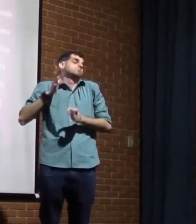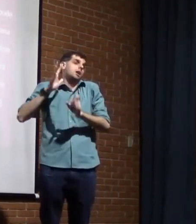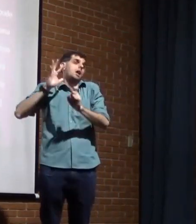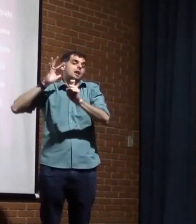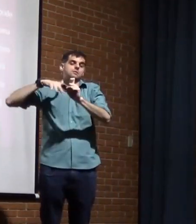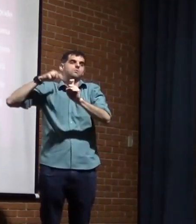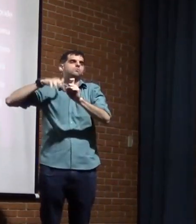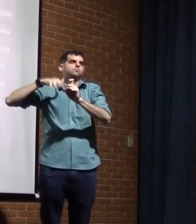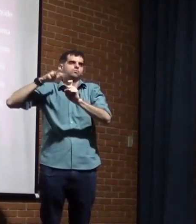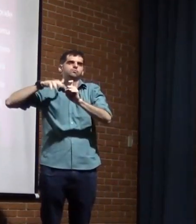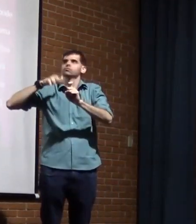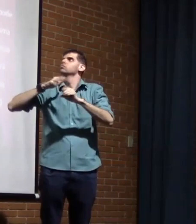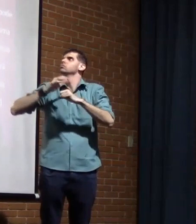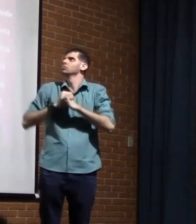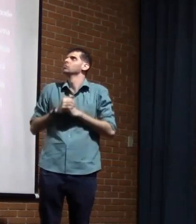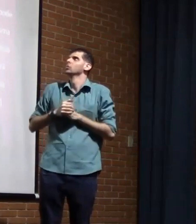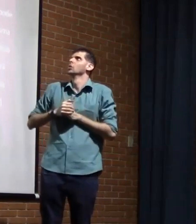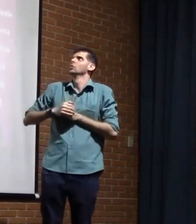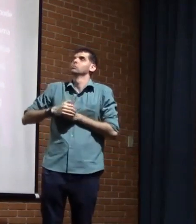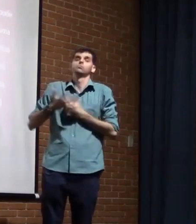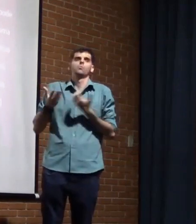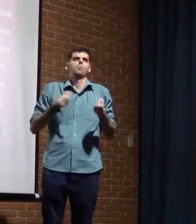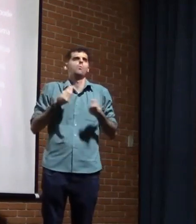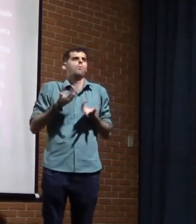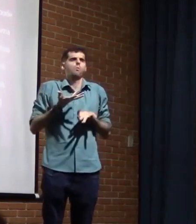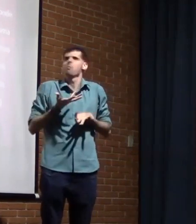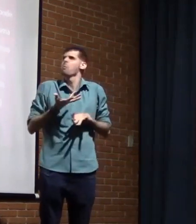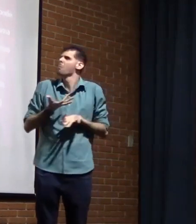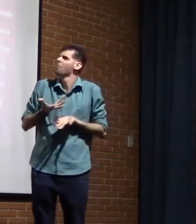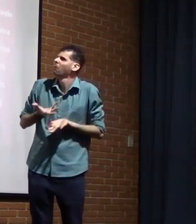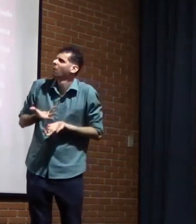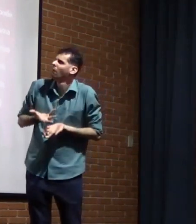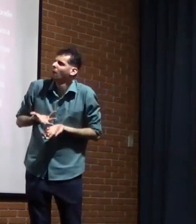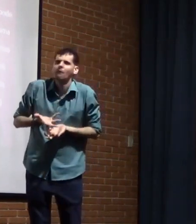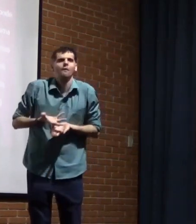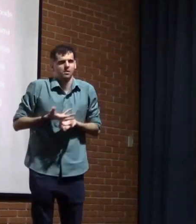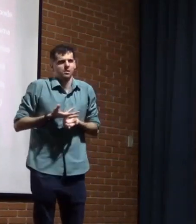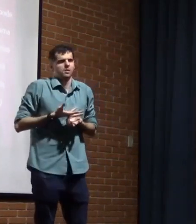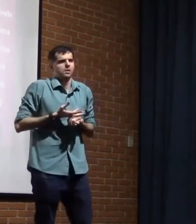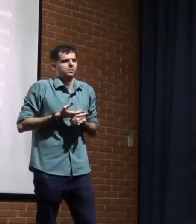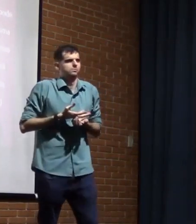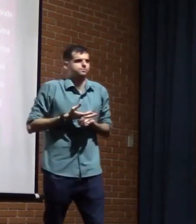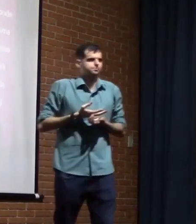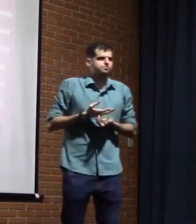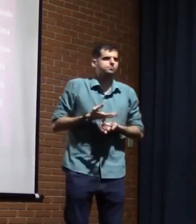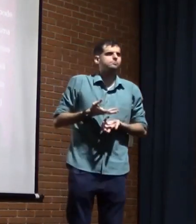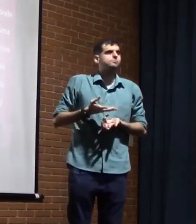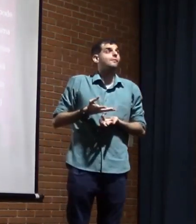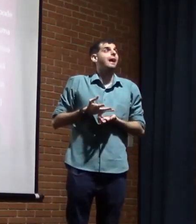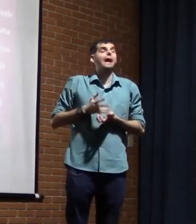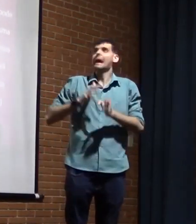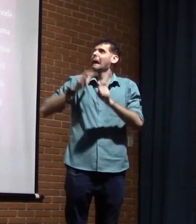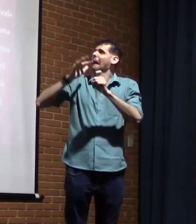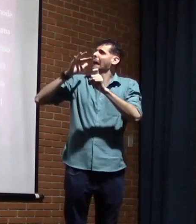Agora, existe também alguns mitos, né? Que envolvem esse surdo, envolvem o sujeito surdo,